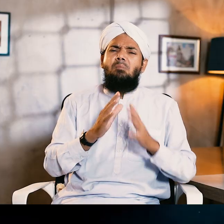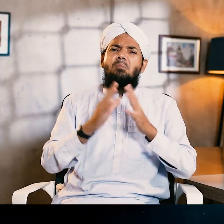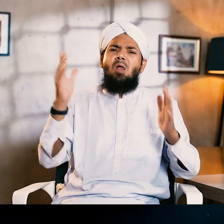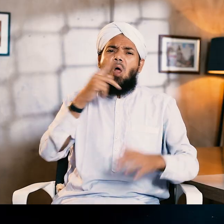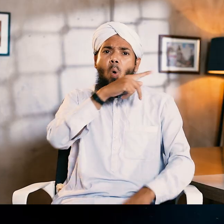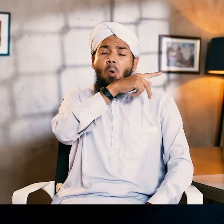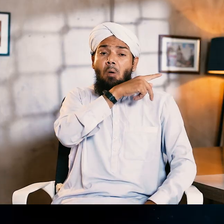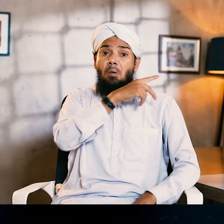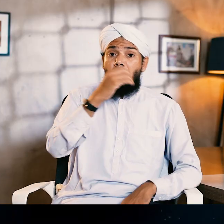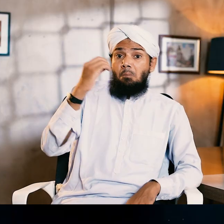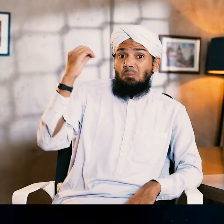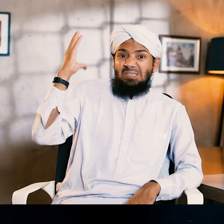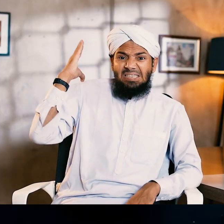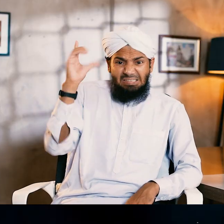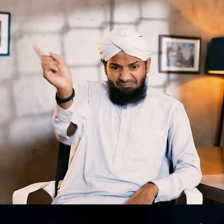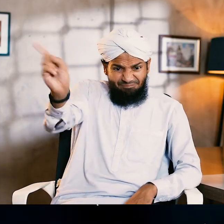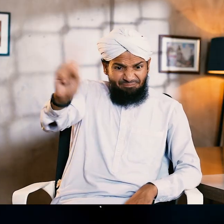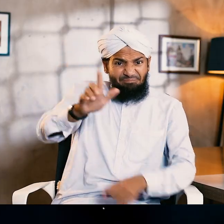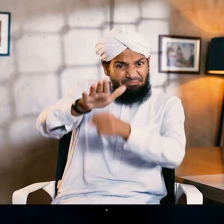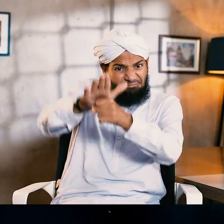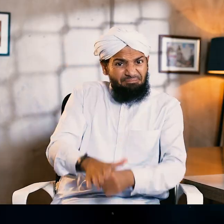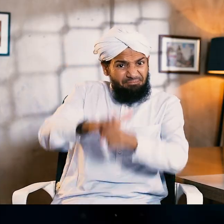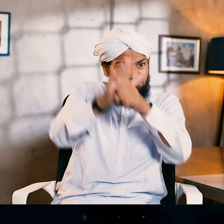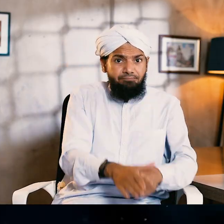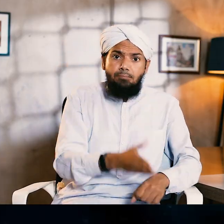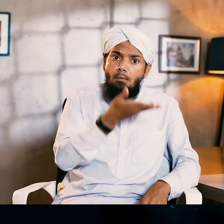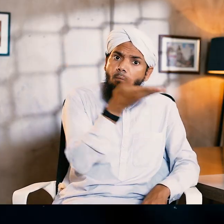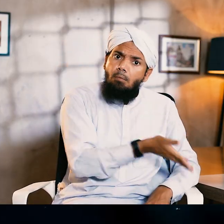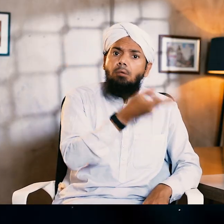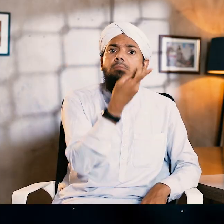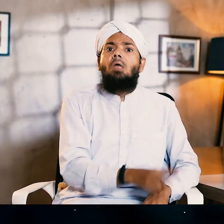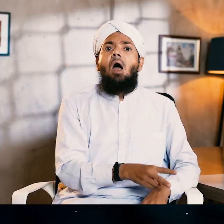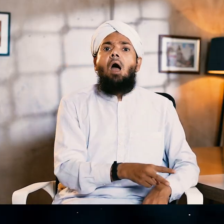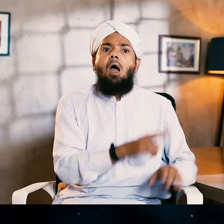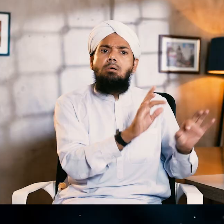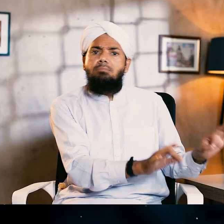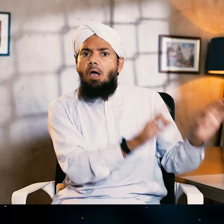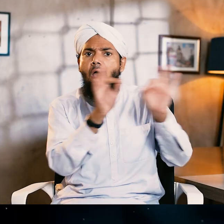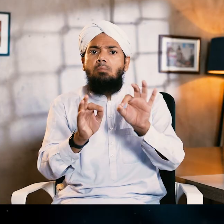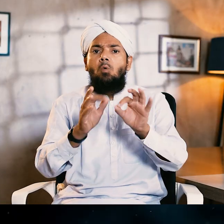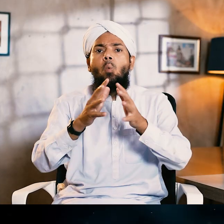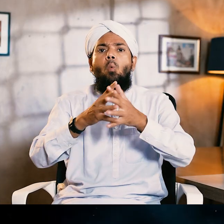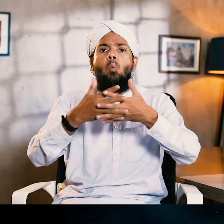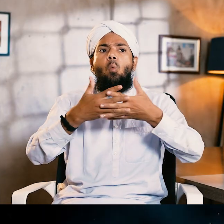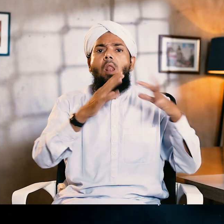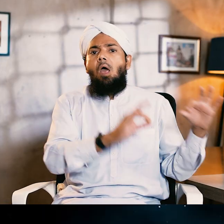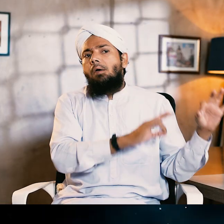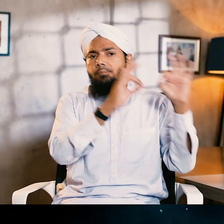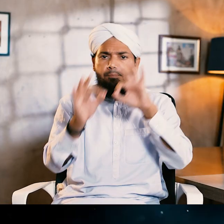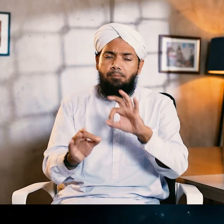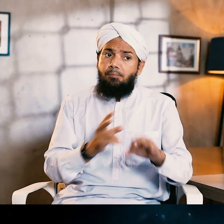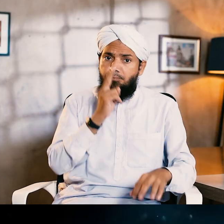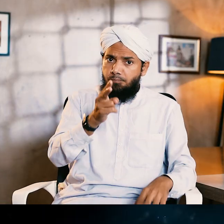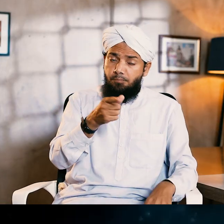بڑا روکنے والا، روکنے والا ہی نہیں، بڑا روکنے والا۔ تو جو جشن ولادت سے روکتے ہیں، اس آیت مبارکہ